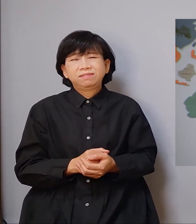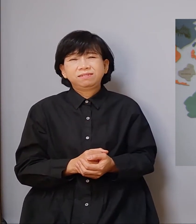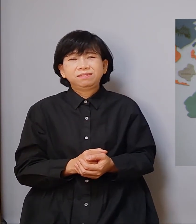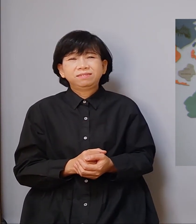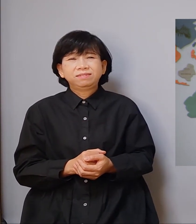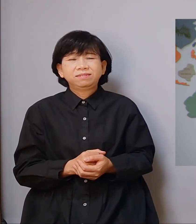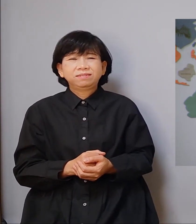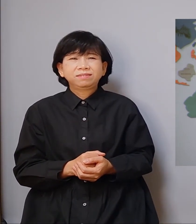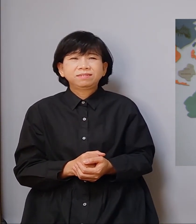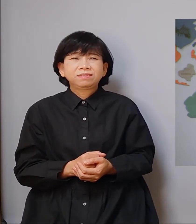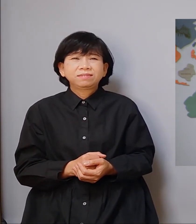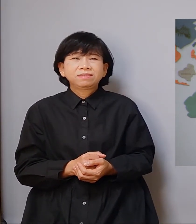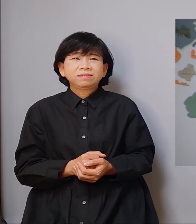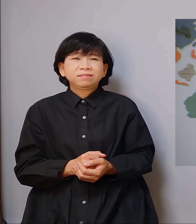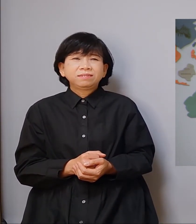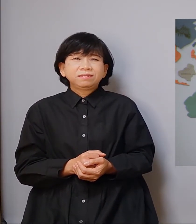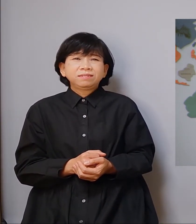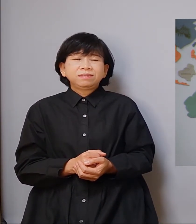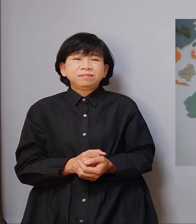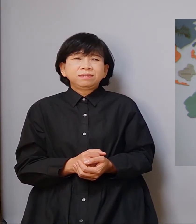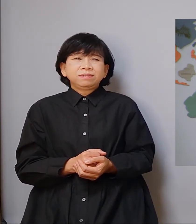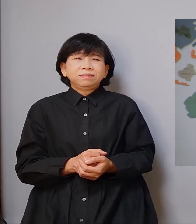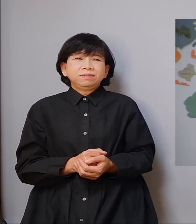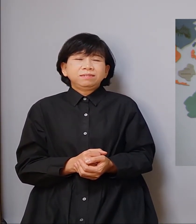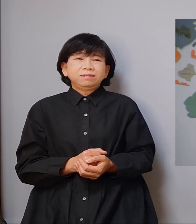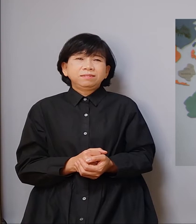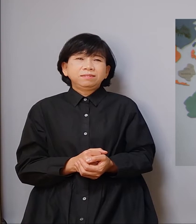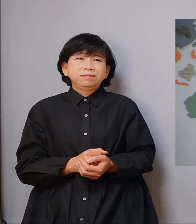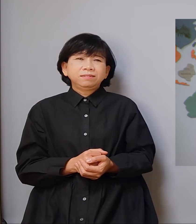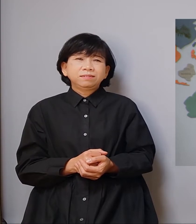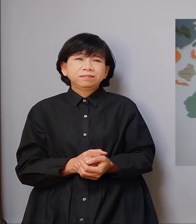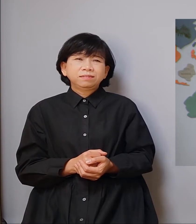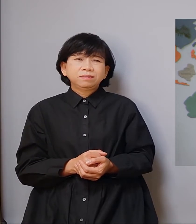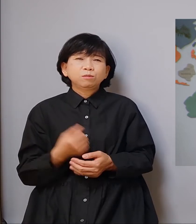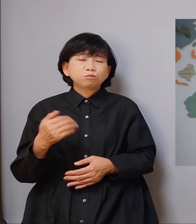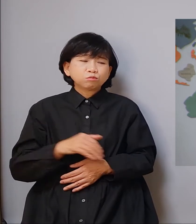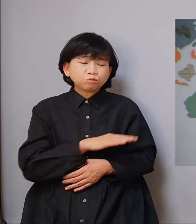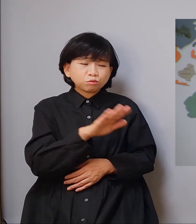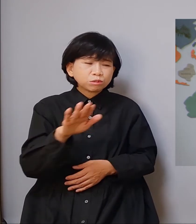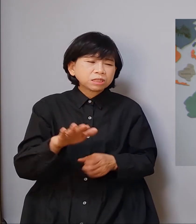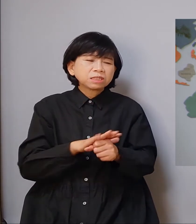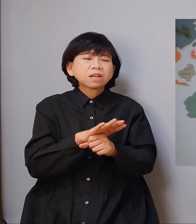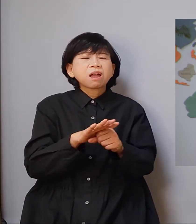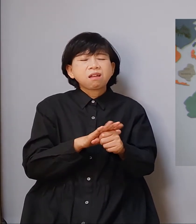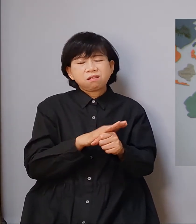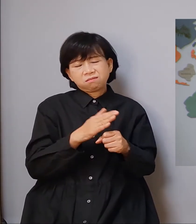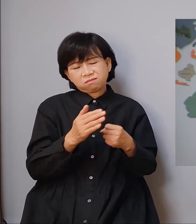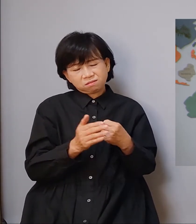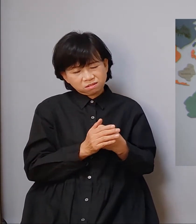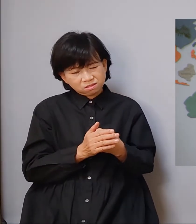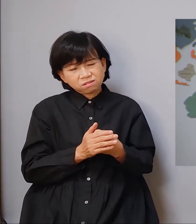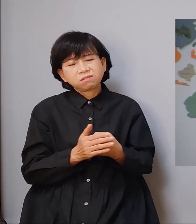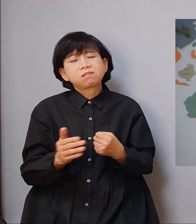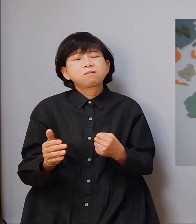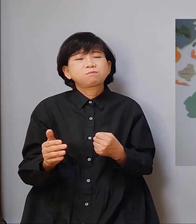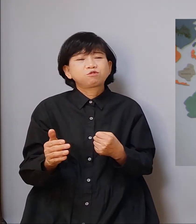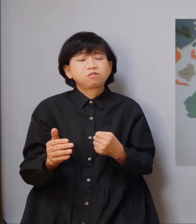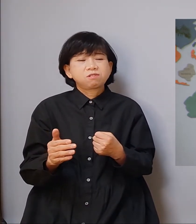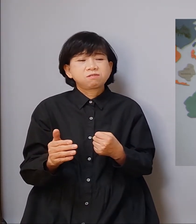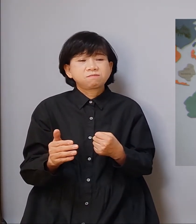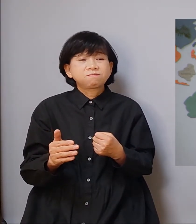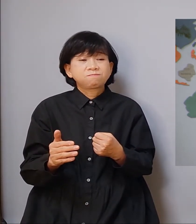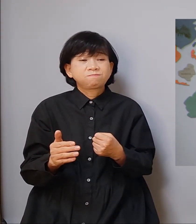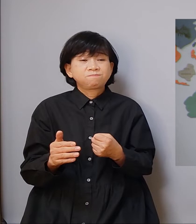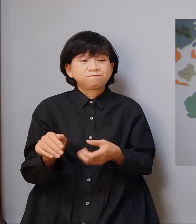내치는 걸까요? 아니라니까요. 우리를 아끼시기에, 우리를 사랑하시기에